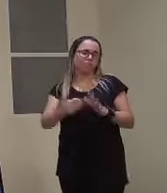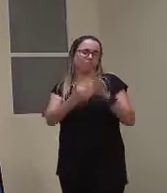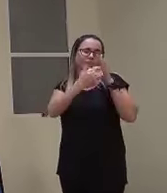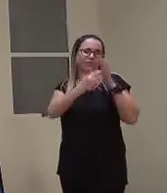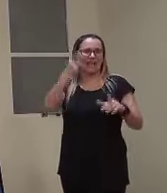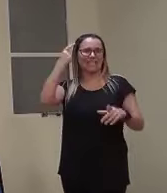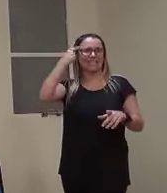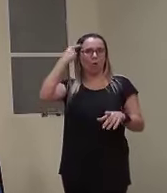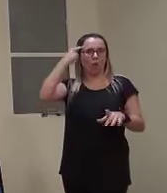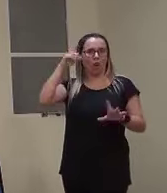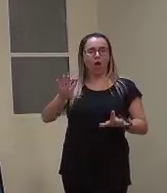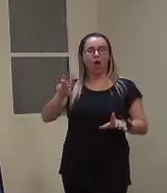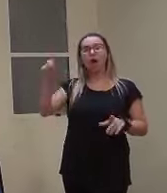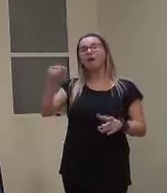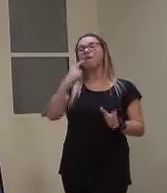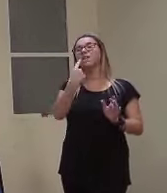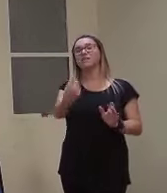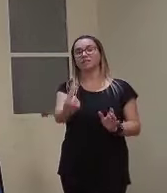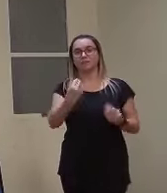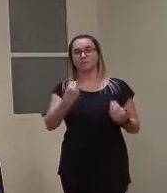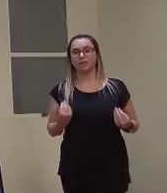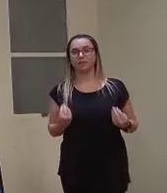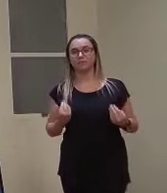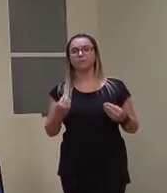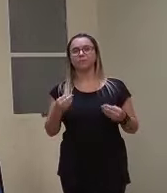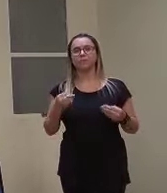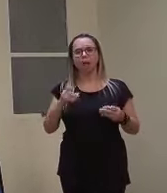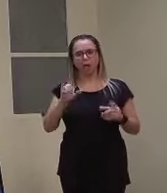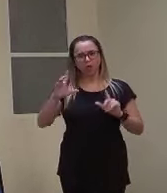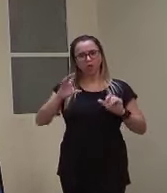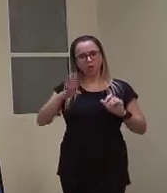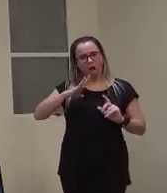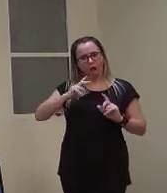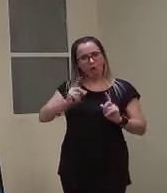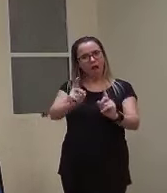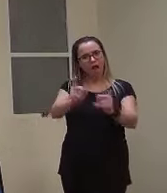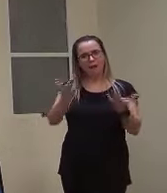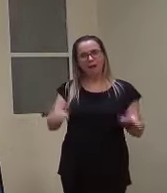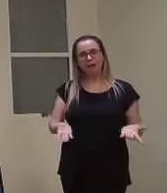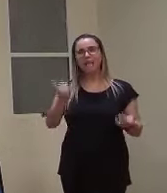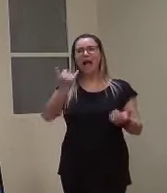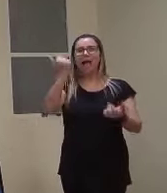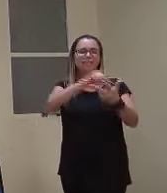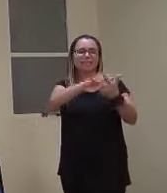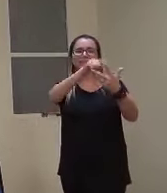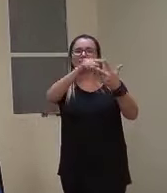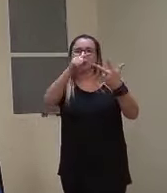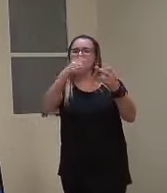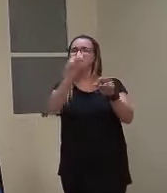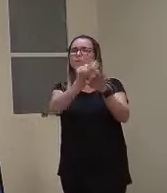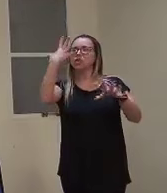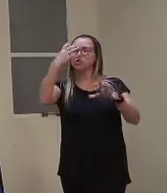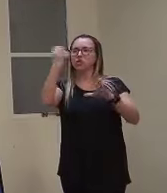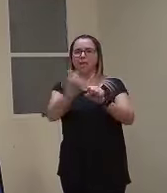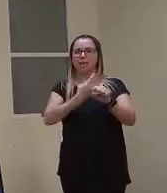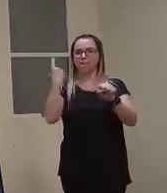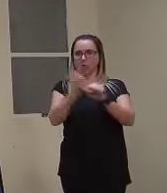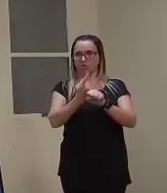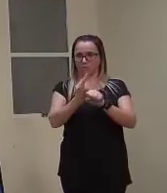planteaba algo de mí pero sigue vigente planeaban es tres profesiones imposibles